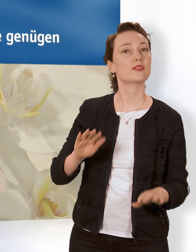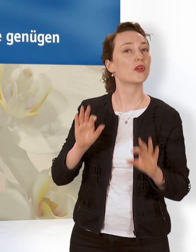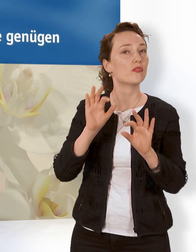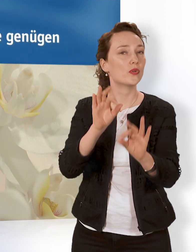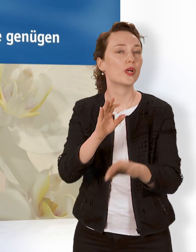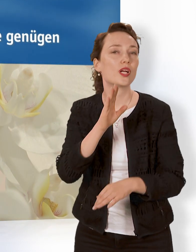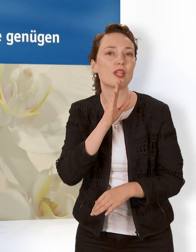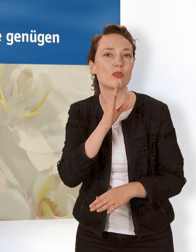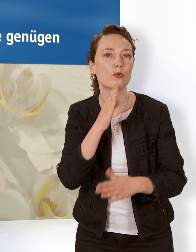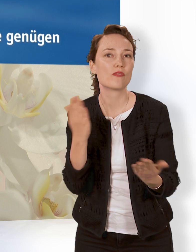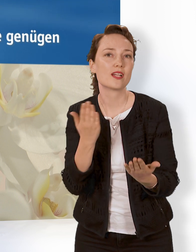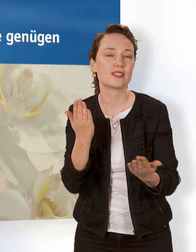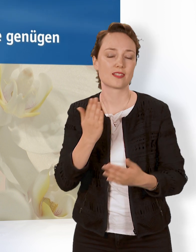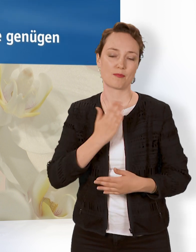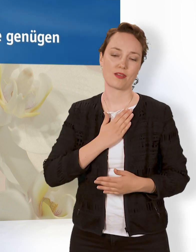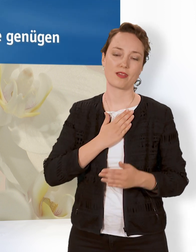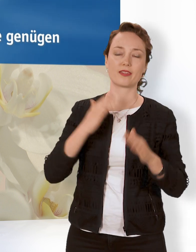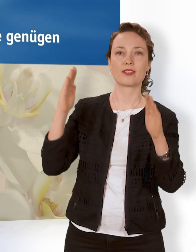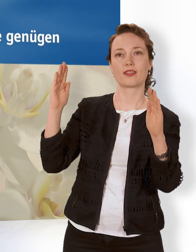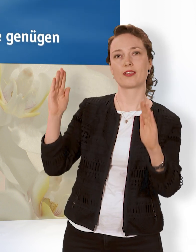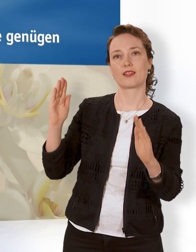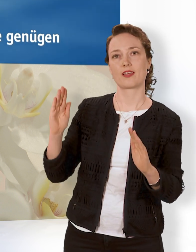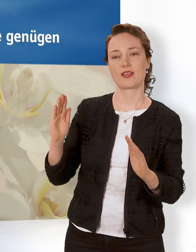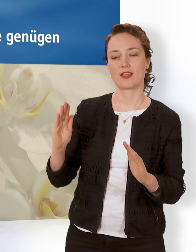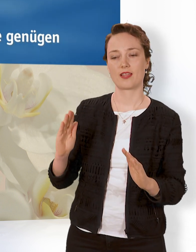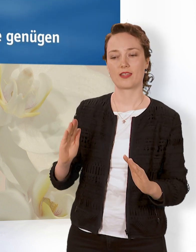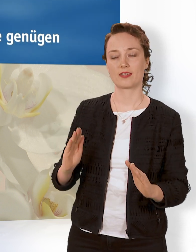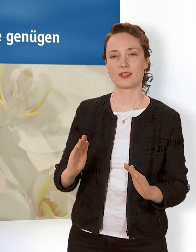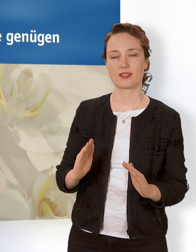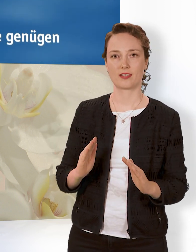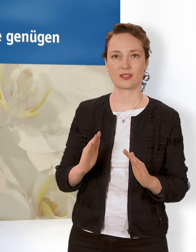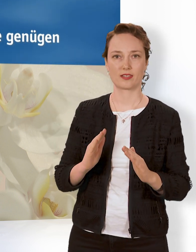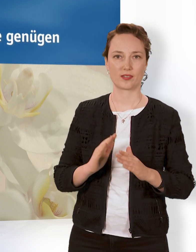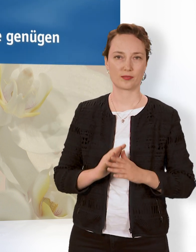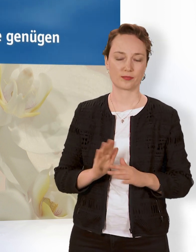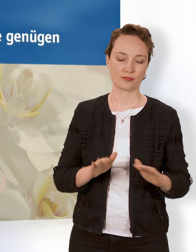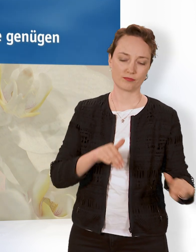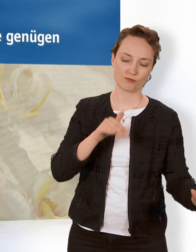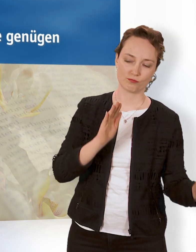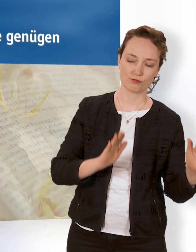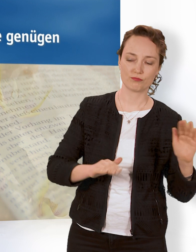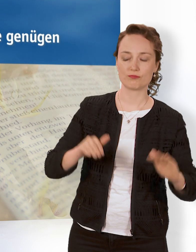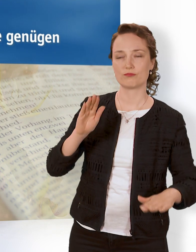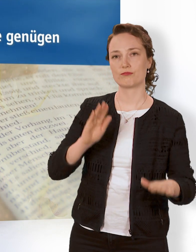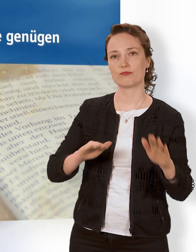Lass dir an mir, an meiner Gnade genügen.